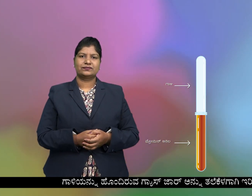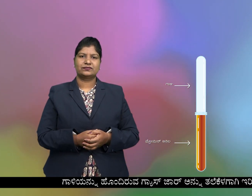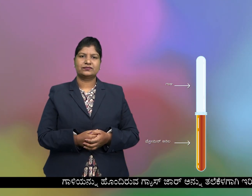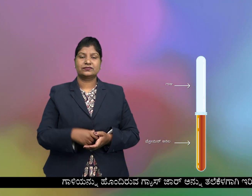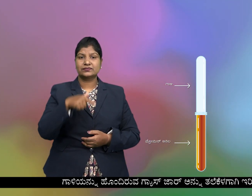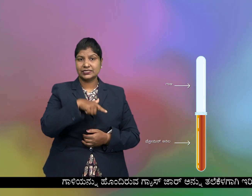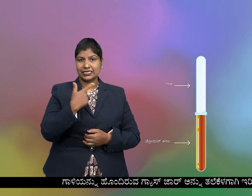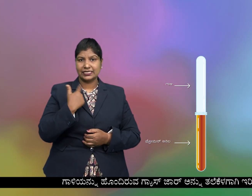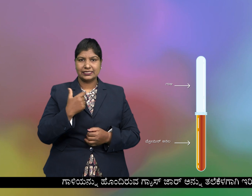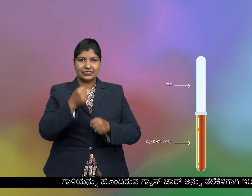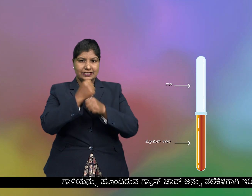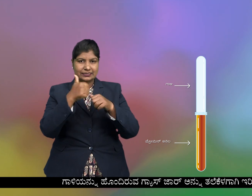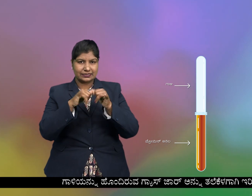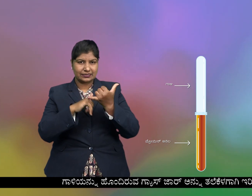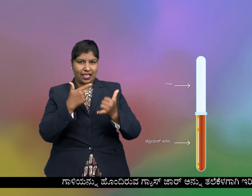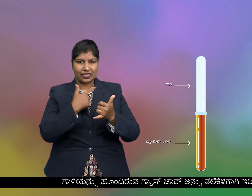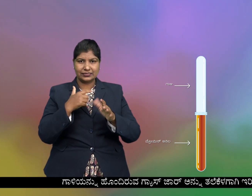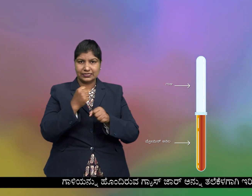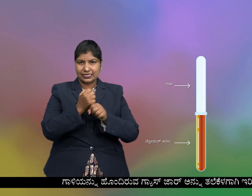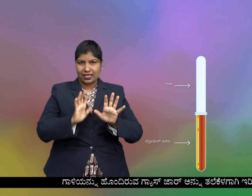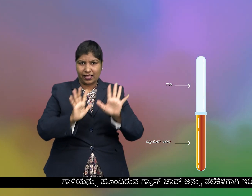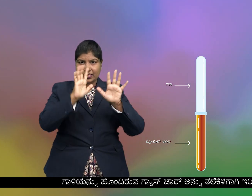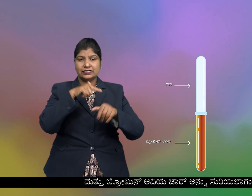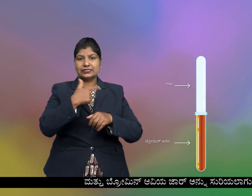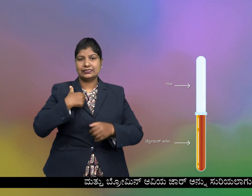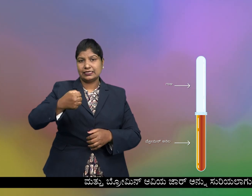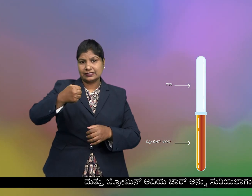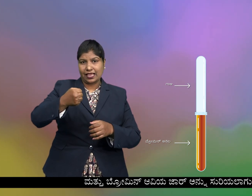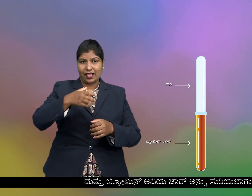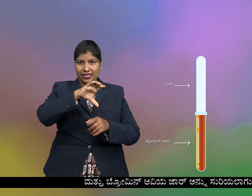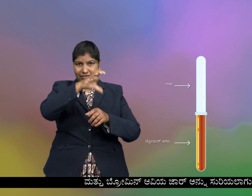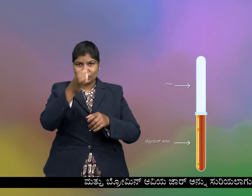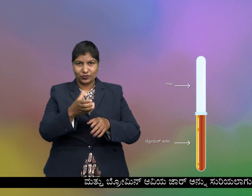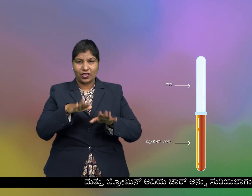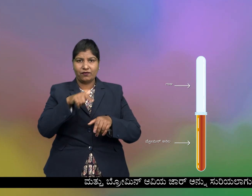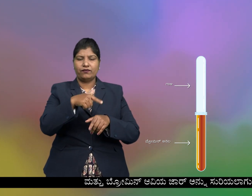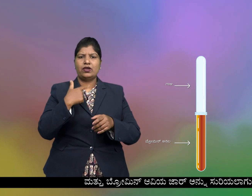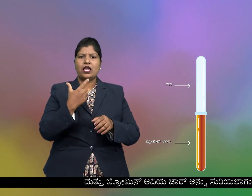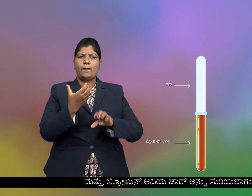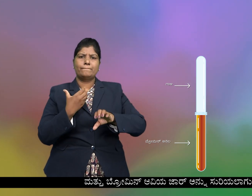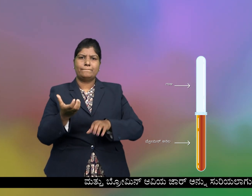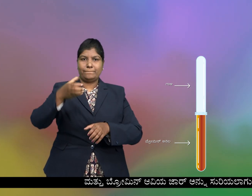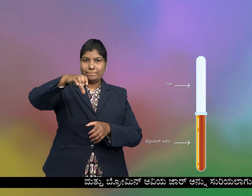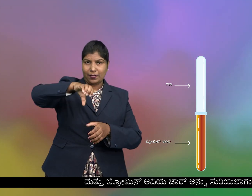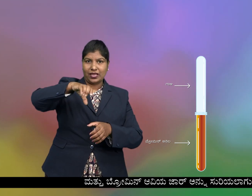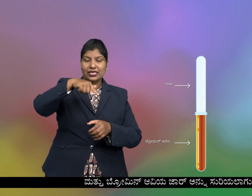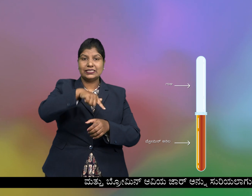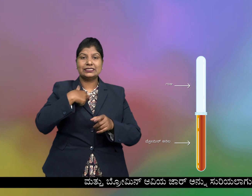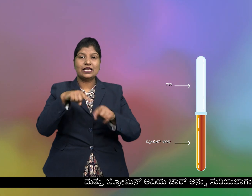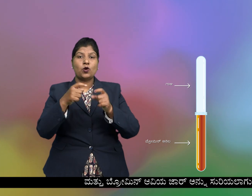ಗಾಳಿಯನ್ನು ಹೊಂದಿರುವ ಗ್ಯಾಸ್ ಜಾರನ್ನ ತಲೆ ಕೆಳಗಾಗಿ ಇರಿಸಲಾಗುತ್ತೆ ಮತ್ತು ಬ್ರೋಮಿನ್ ಆವಿಯ ಜಾರನ್ನ ಸುರಿಯಲಾಗುತ್ತದೆ.